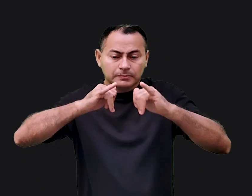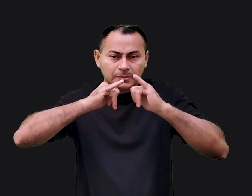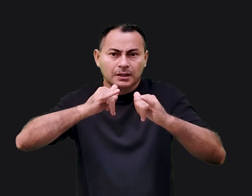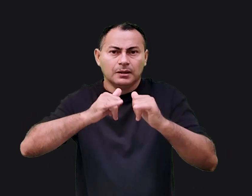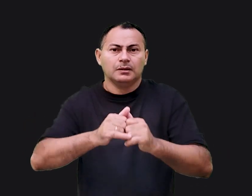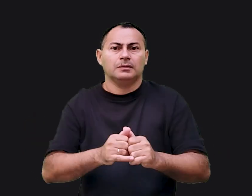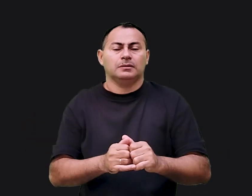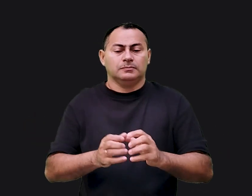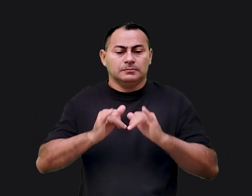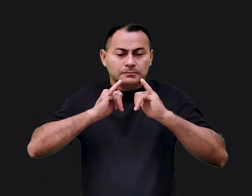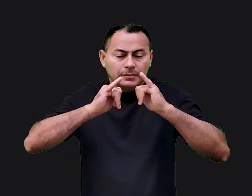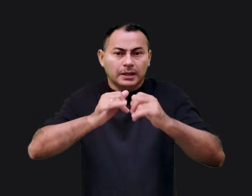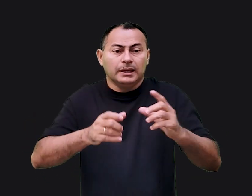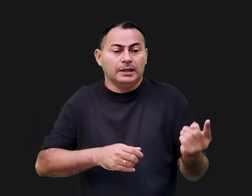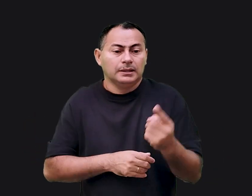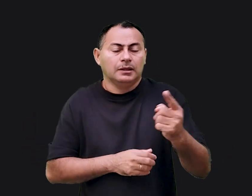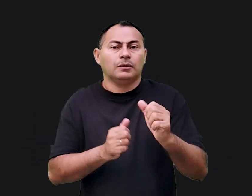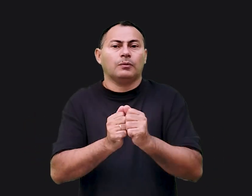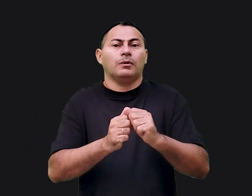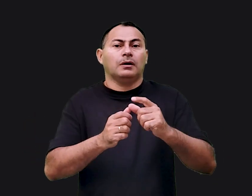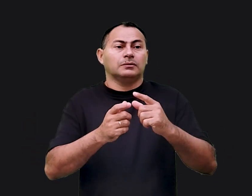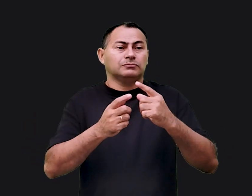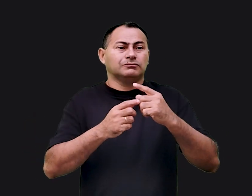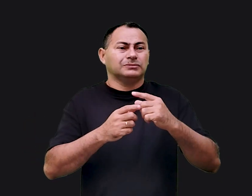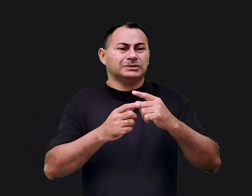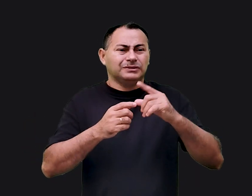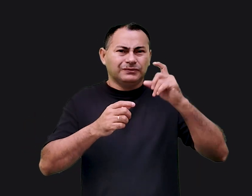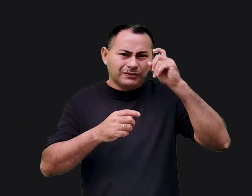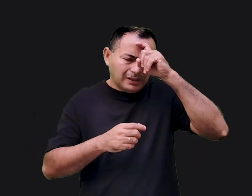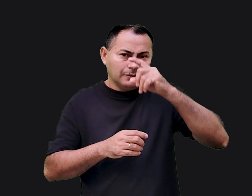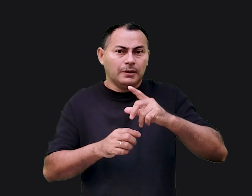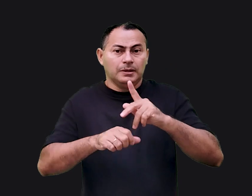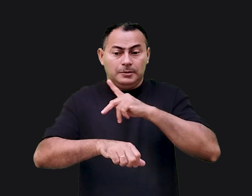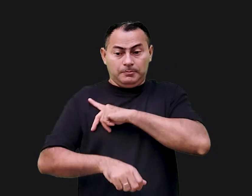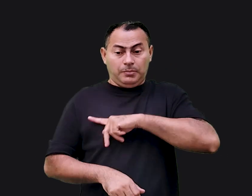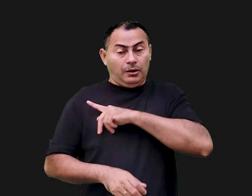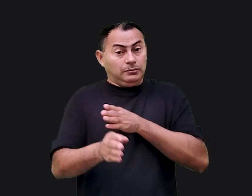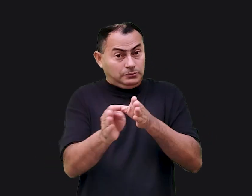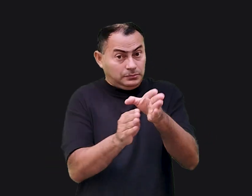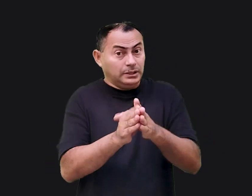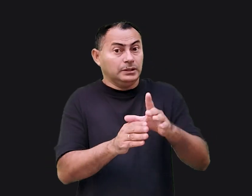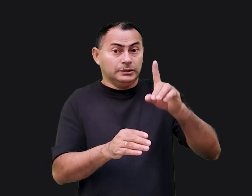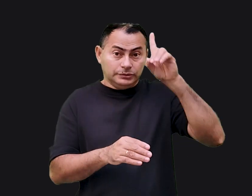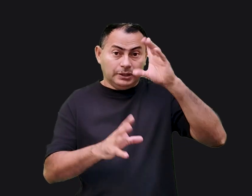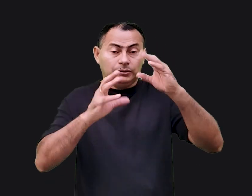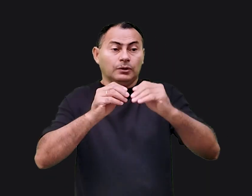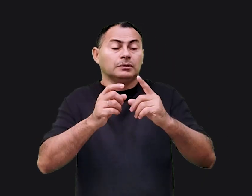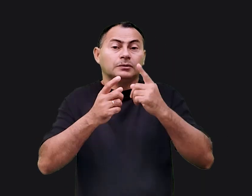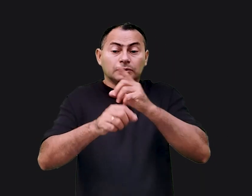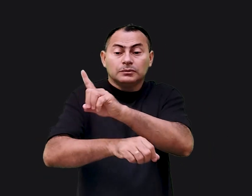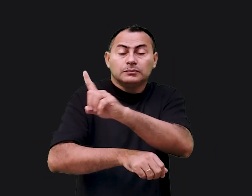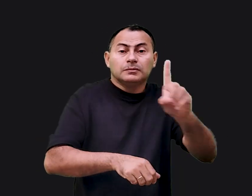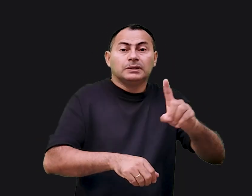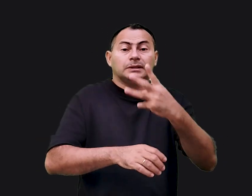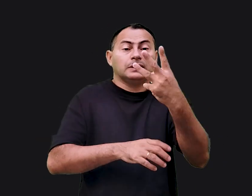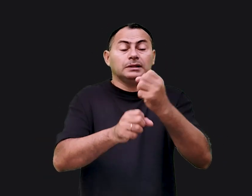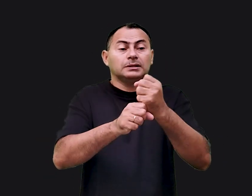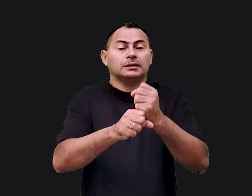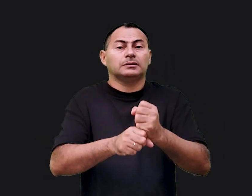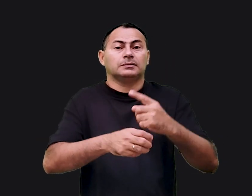pregava sobre a retribuição eterna com lágrimas Paulo alertou a todos dia e noite com lágrimas durante o período de 3 anos